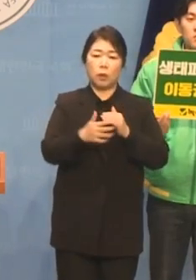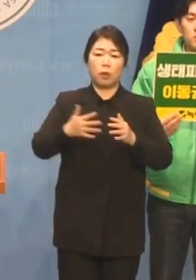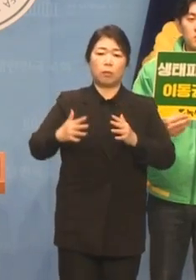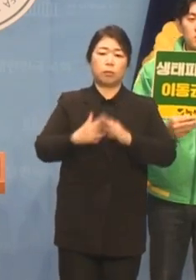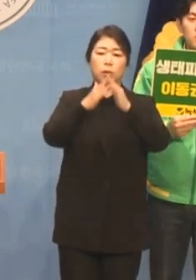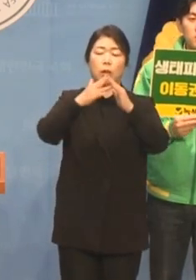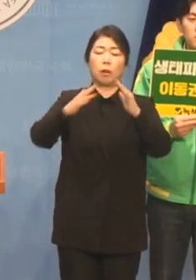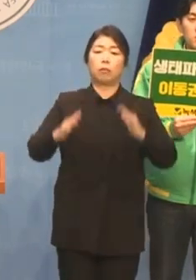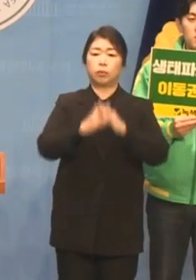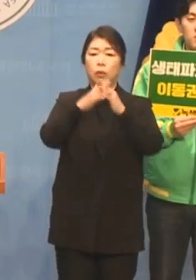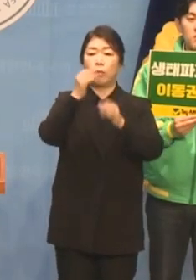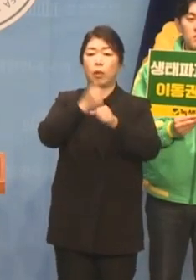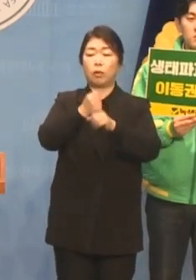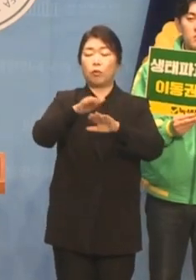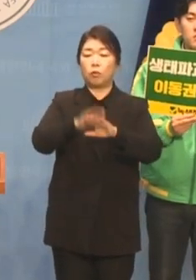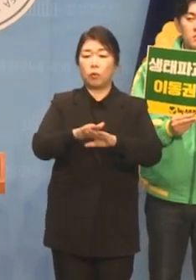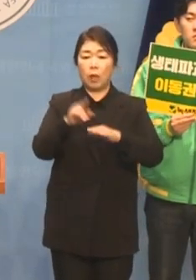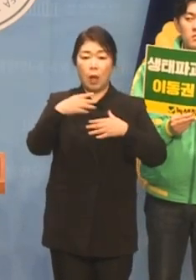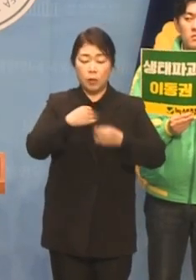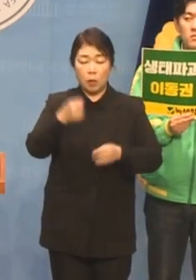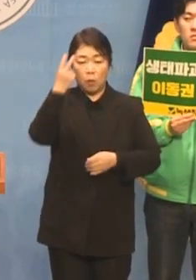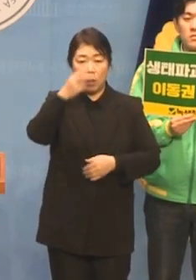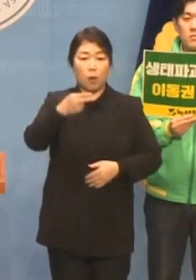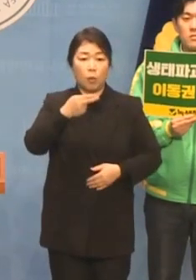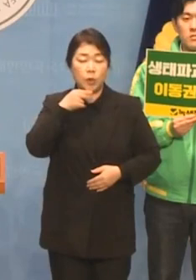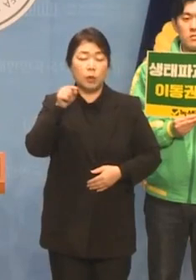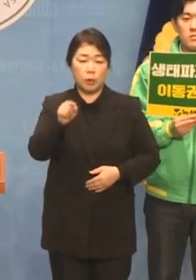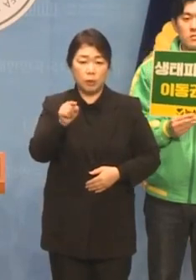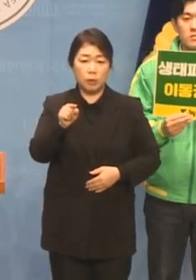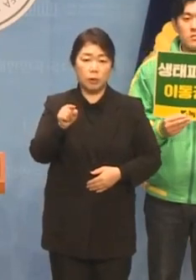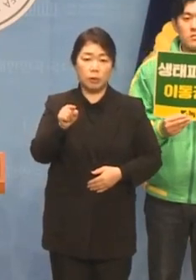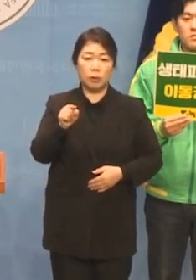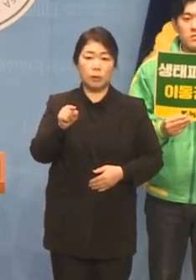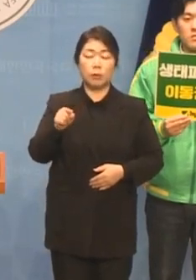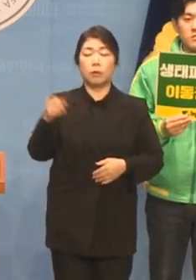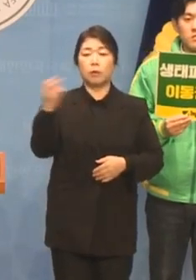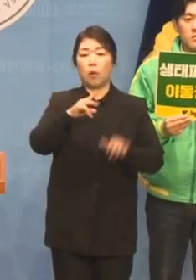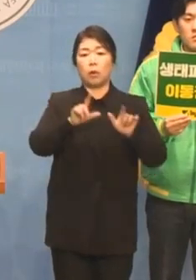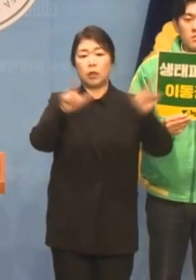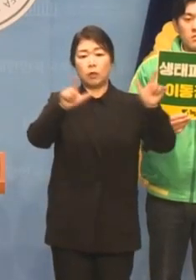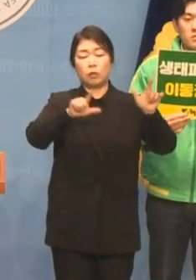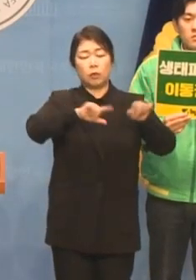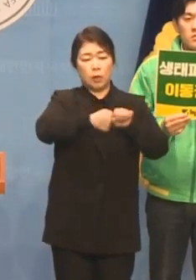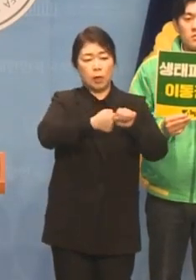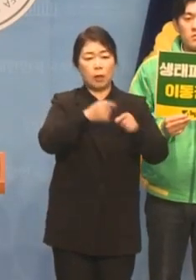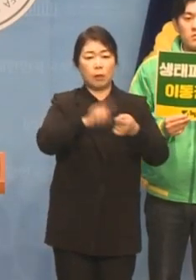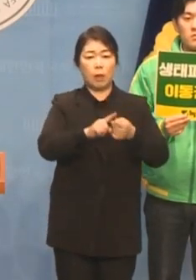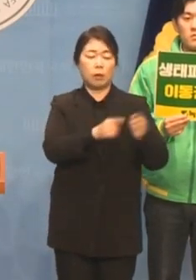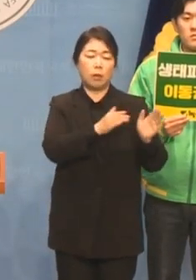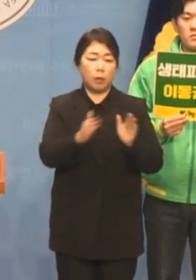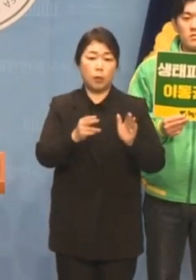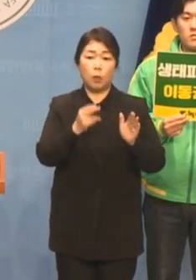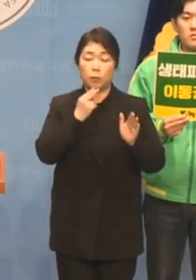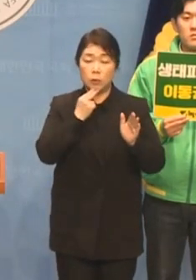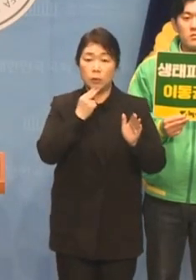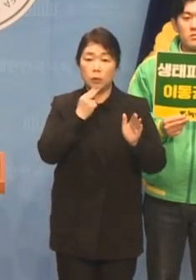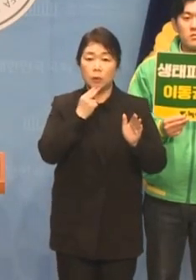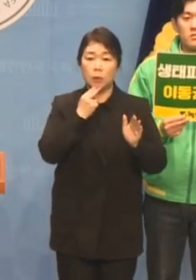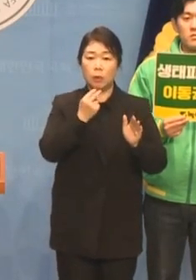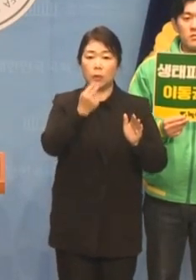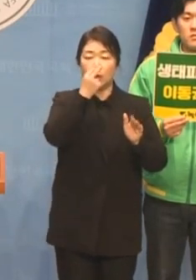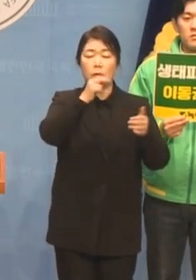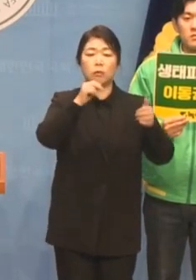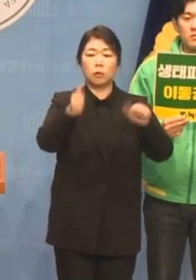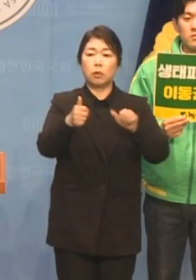건물 안전 관리가 되지 않은 공공 구조물 때문에 그리고 기후 재난에 대한 대비 또한 없어서 목숨을